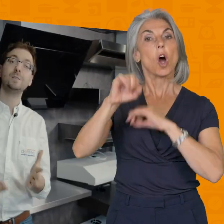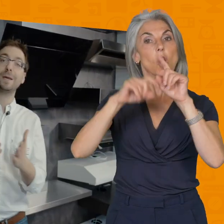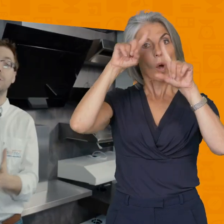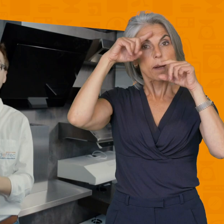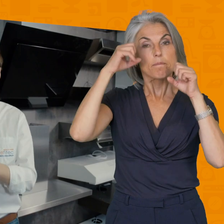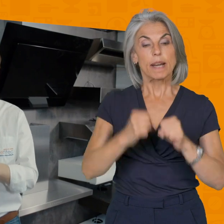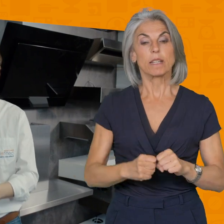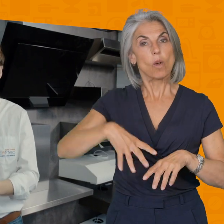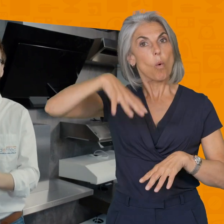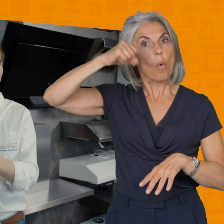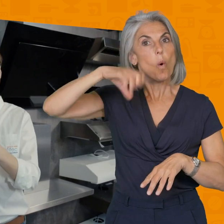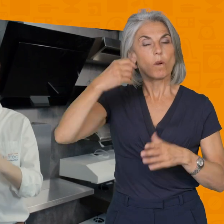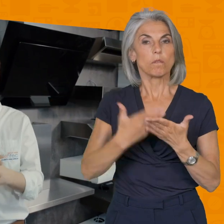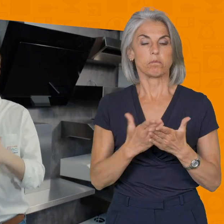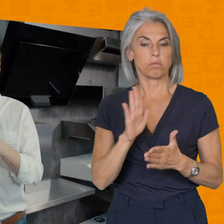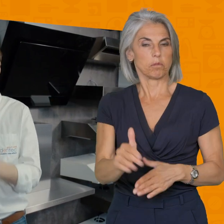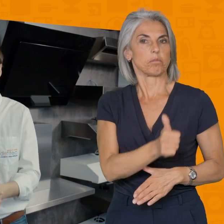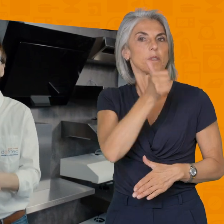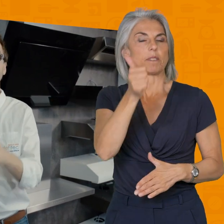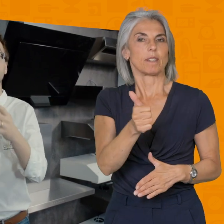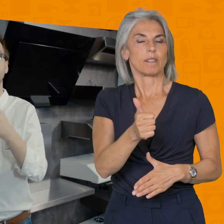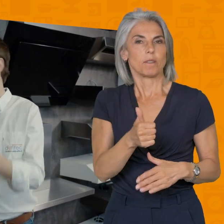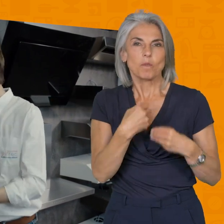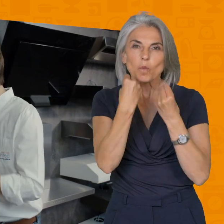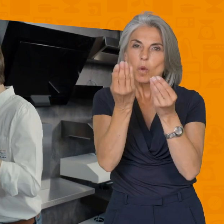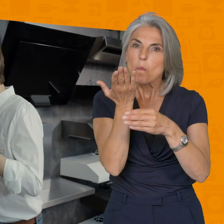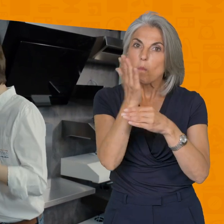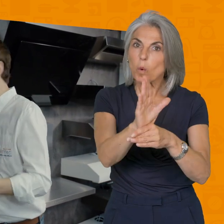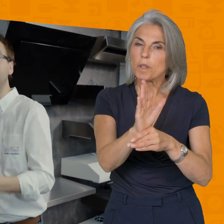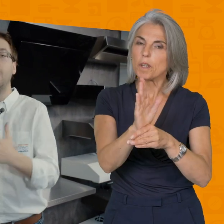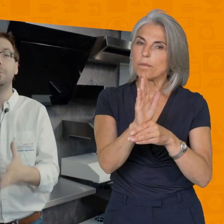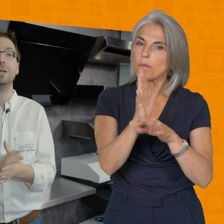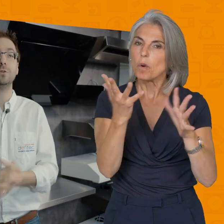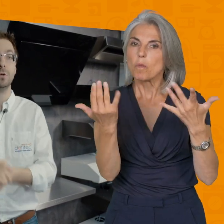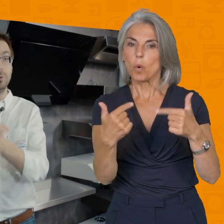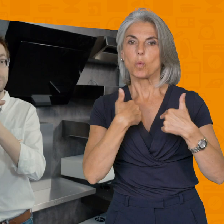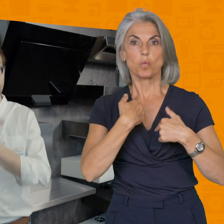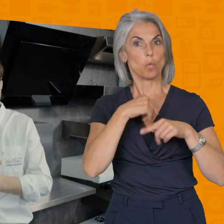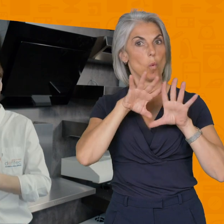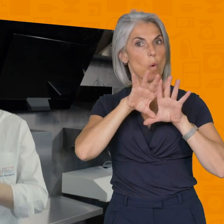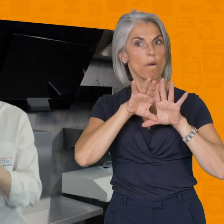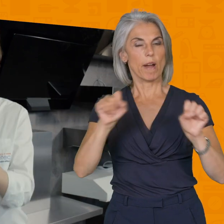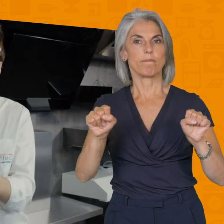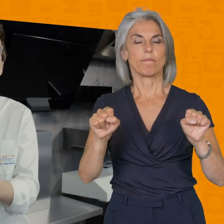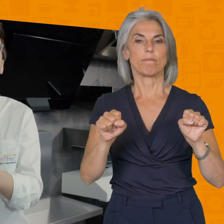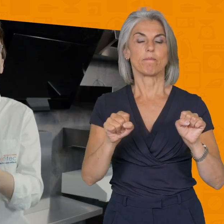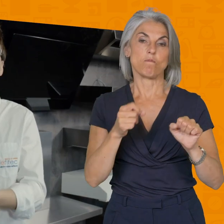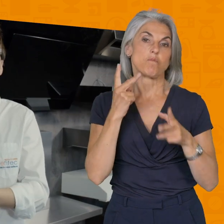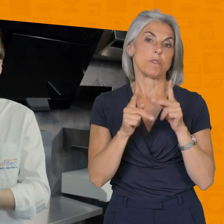'expérience dans les hôtes on est vraiment spécialisé là dedans c'est pour ça qu'on se permet de vous montrer un peu les choses que nous faisons et qu'à mon avis nous devrons certainement